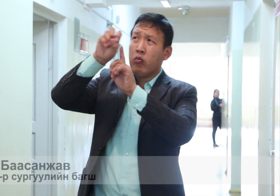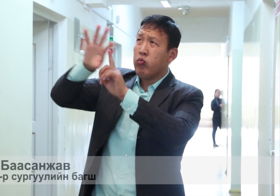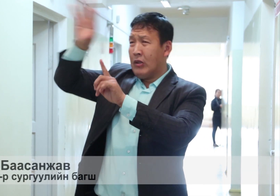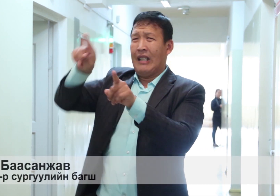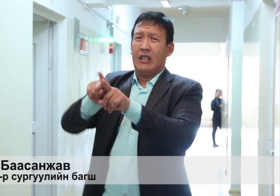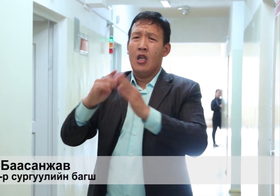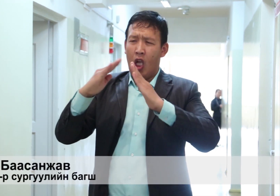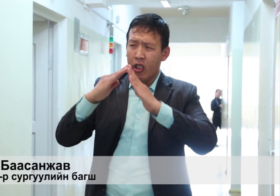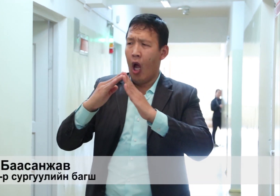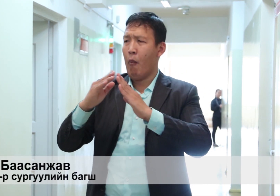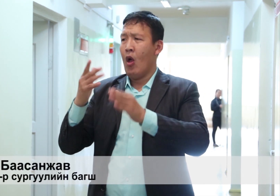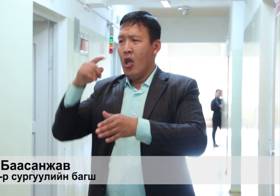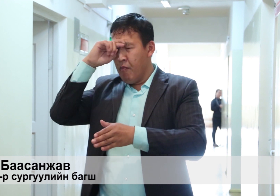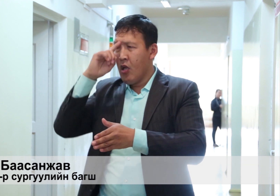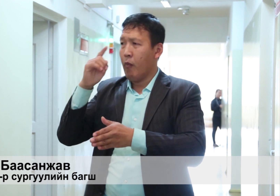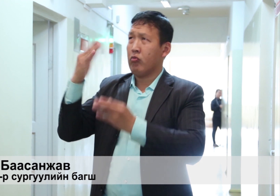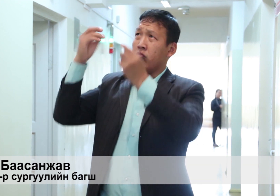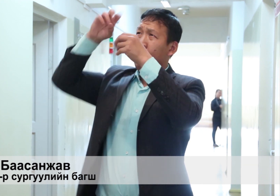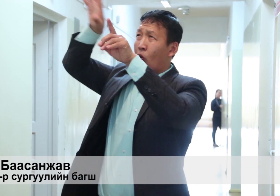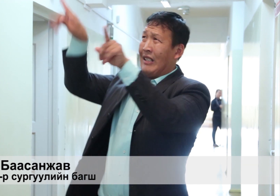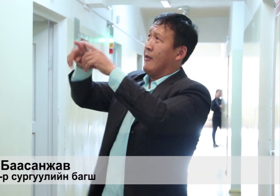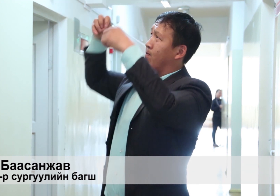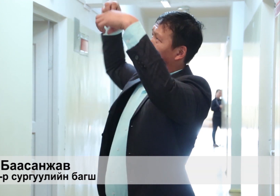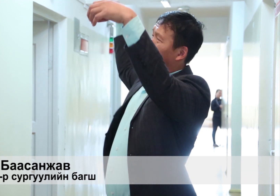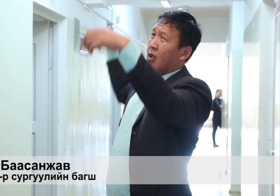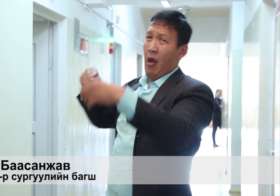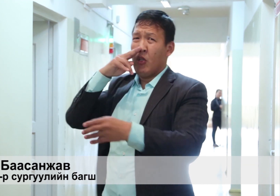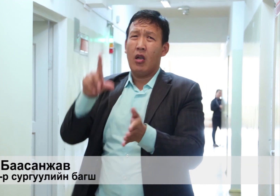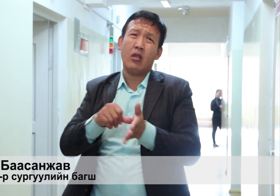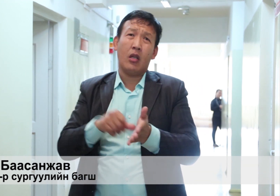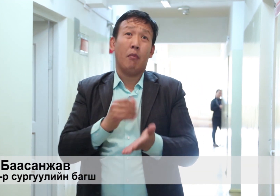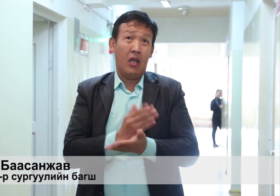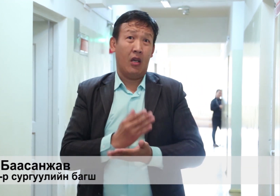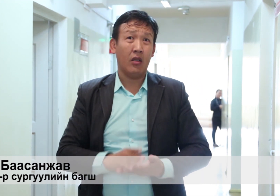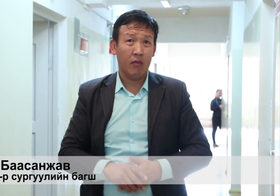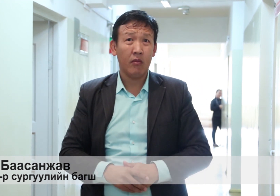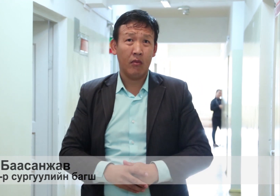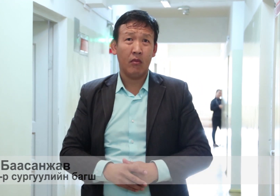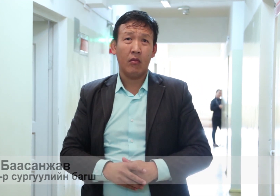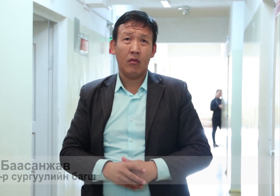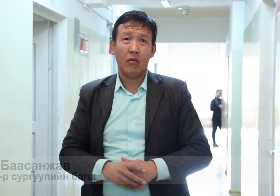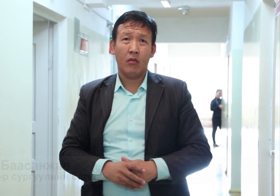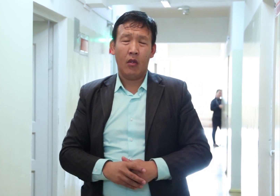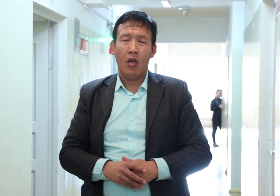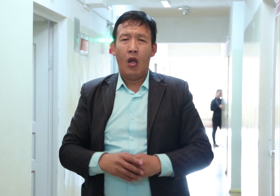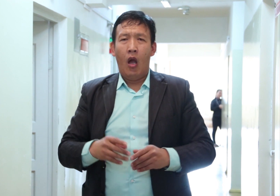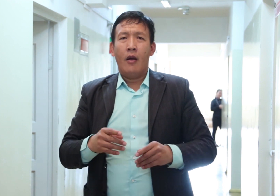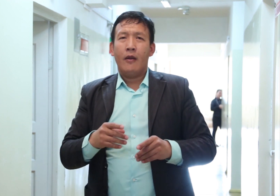юм? Тэгэхээр ийм одоо дуут гэрлэн дохоо буюу энэ гэрлэн дохоо ингээд улс даяар хэрэгтэй байна гэдгийг бас бид нэр яг тэр үед